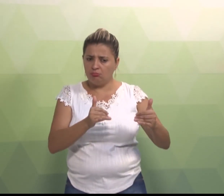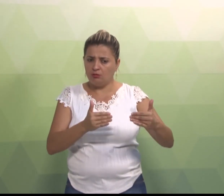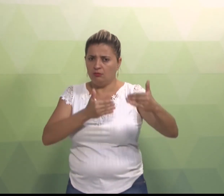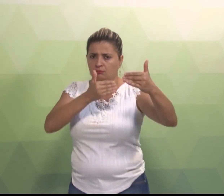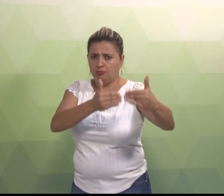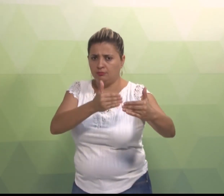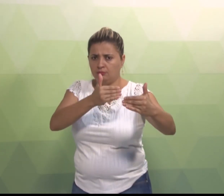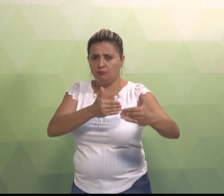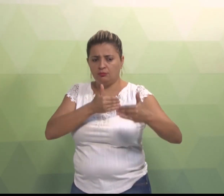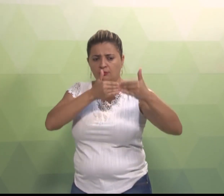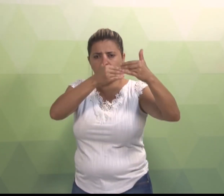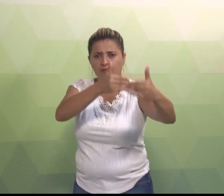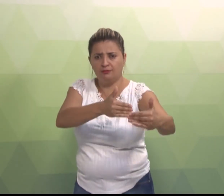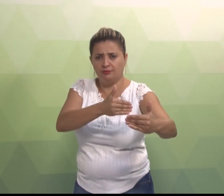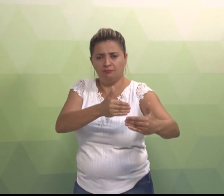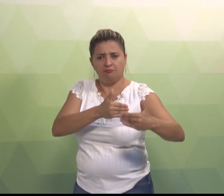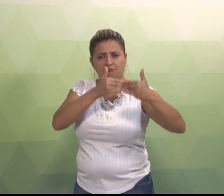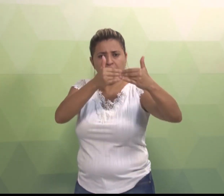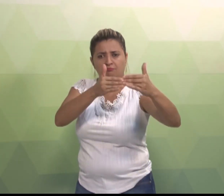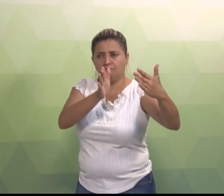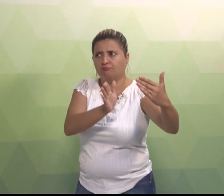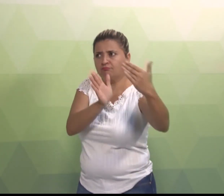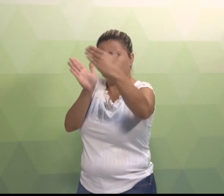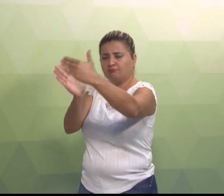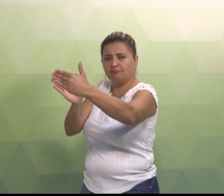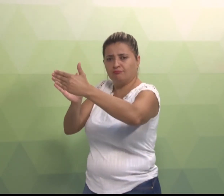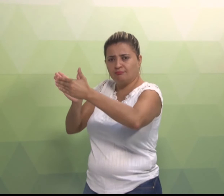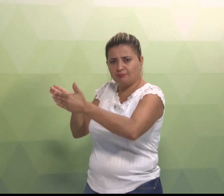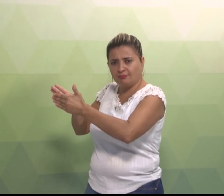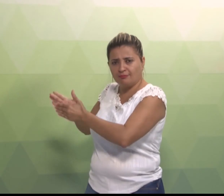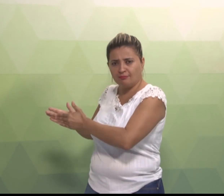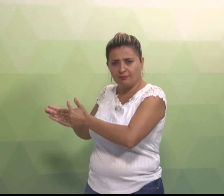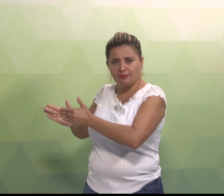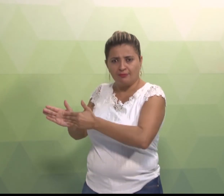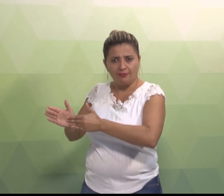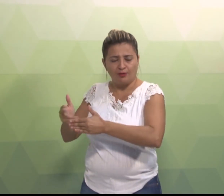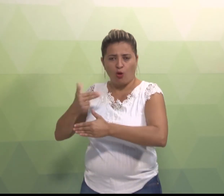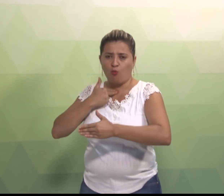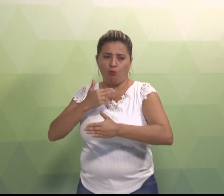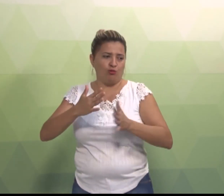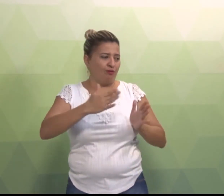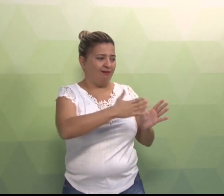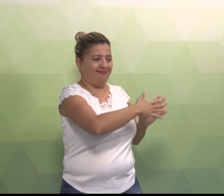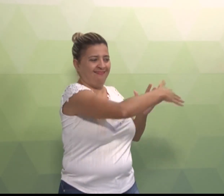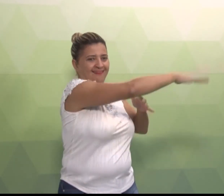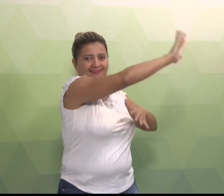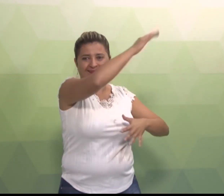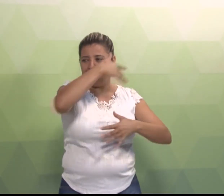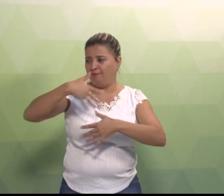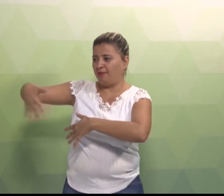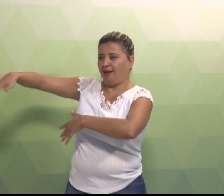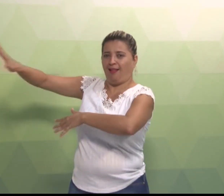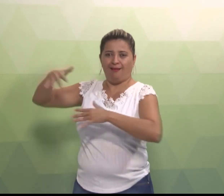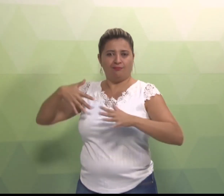meu lugar e determinar os lugares através da mão. Perceberam a diferença? Eu não posso sinalizar andando